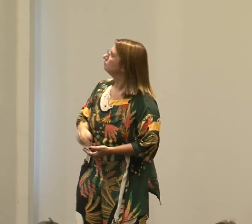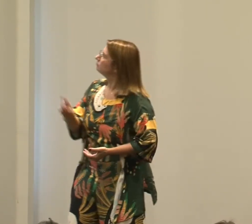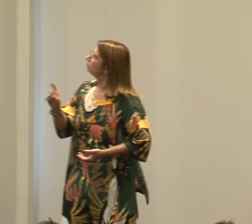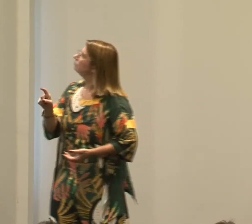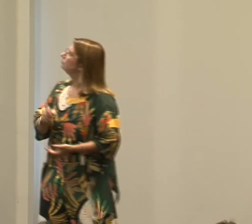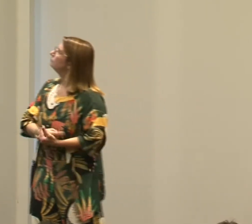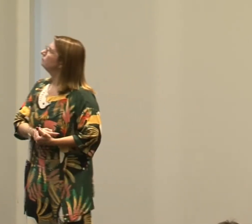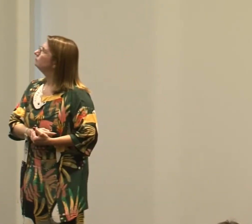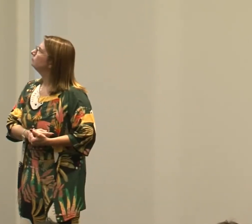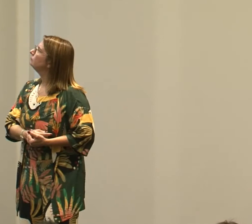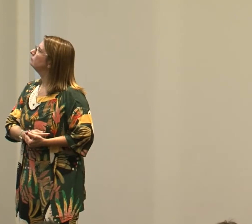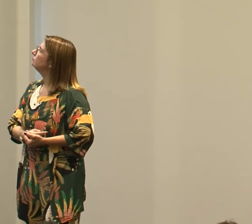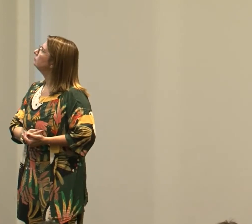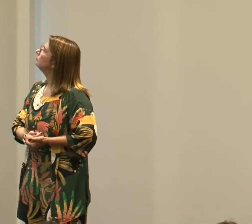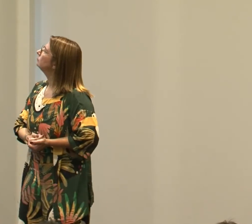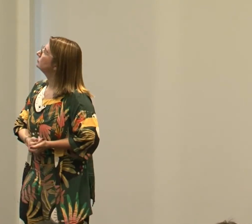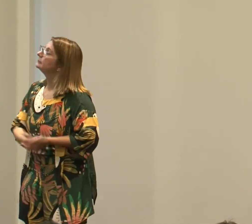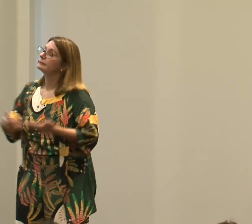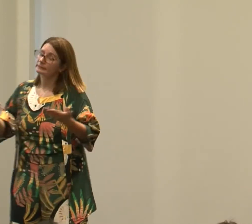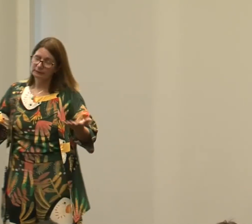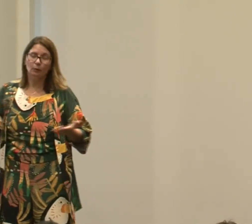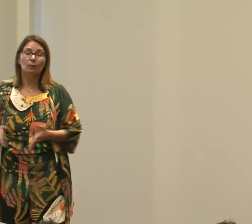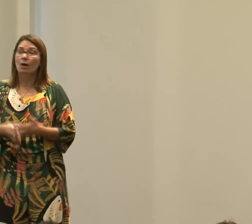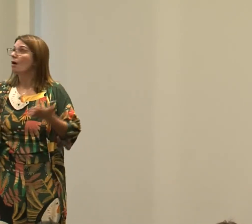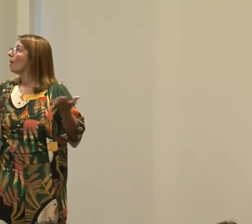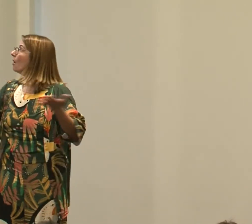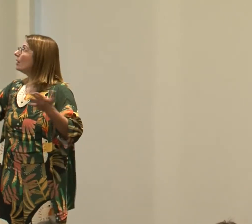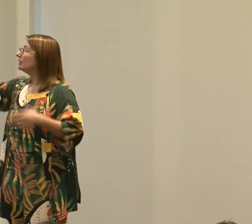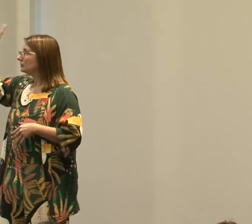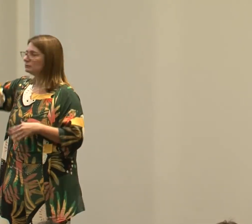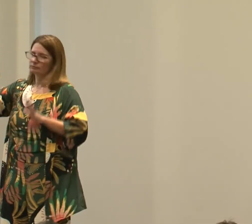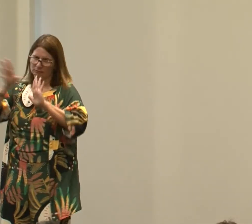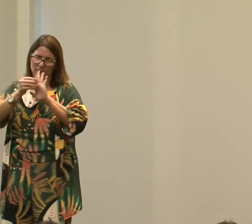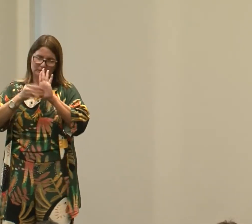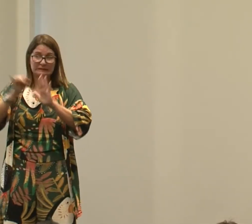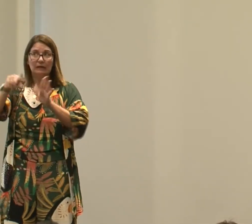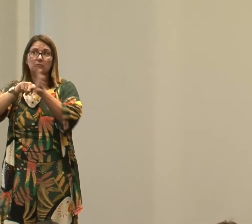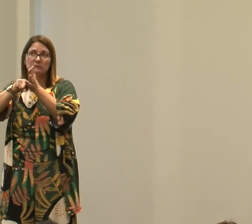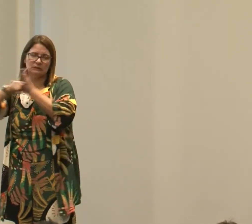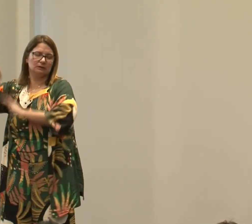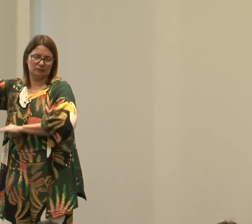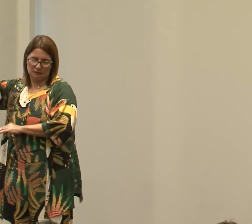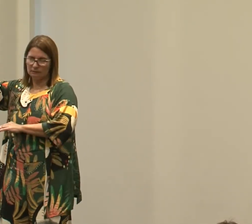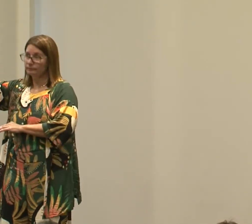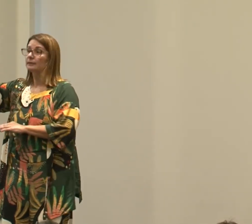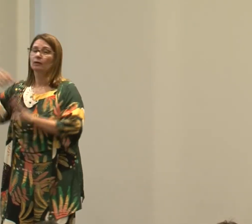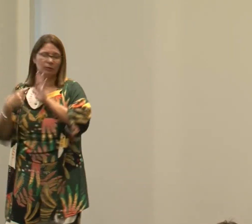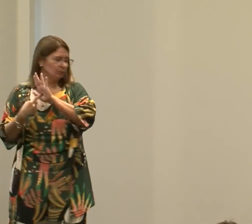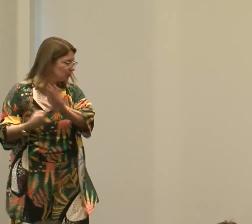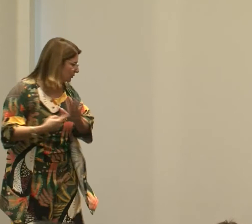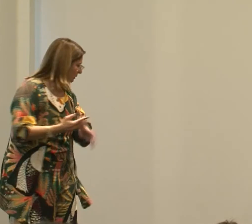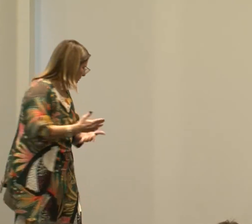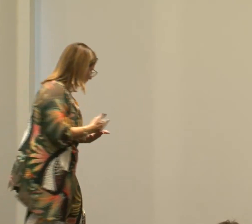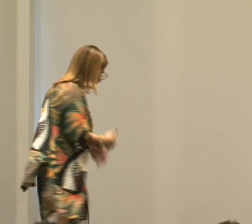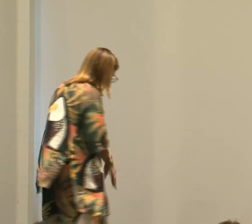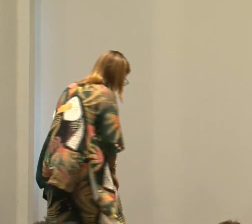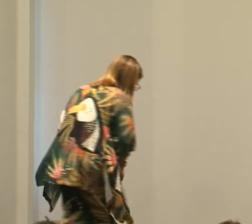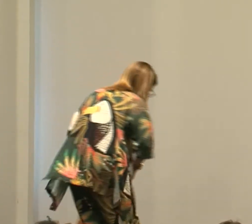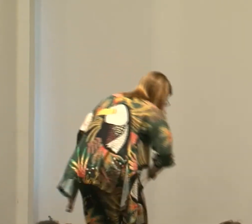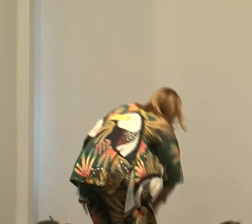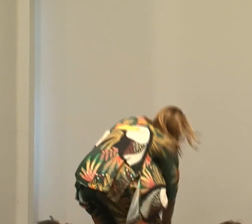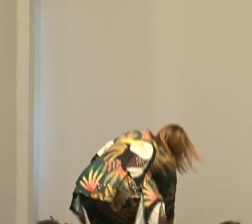fazemos a comparação do dicionário do INES com o que a gente fez, a gente pode perceber essa diferença. Bom, aqui estão as minhas referências bibliográficas, vocês